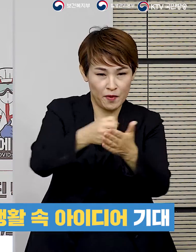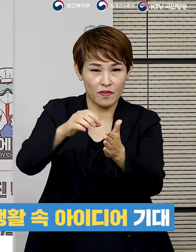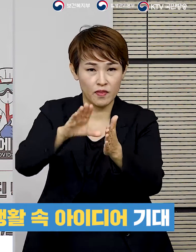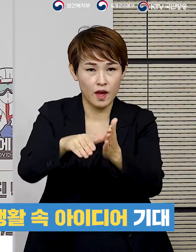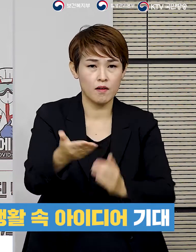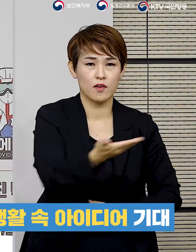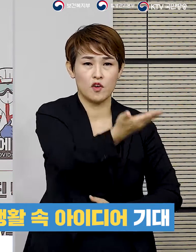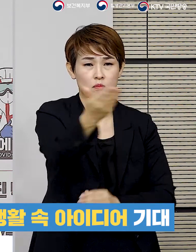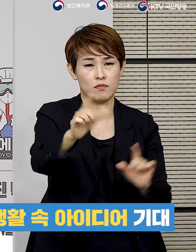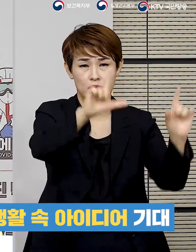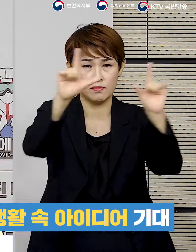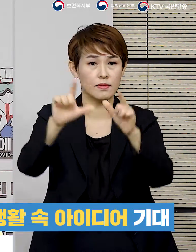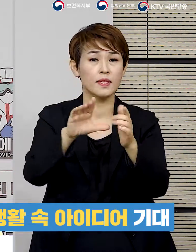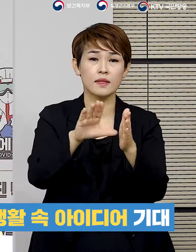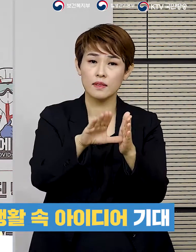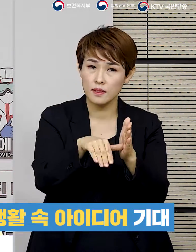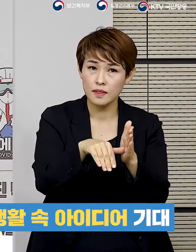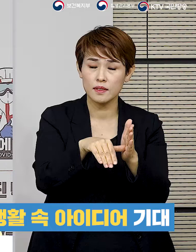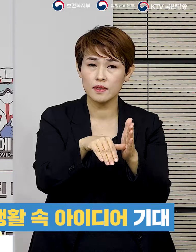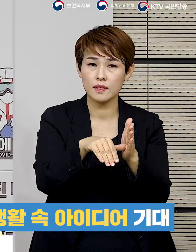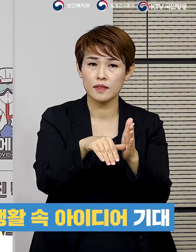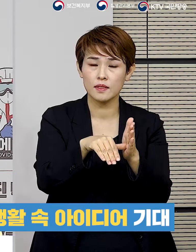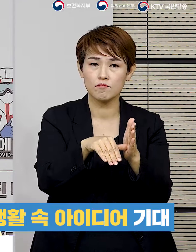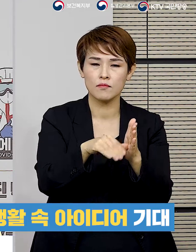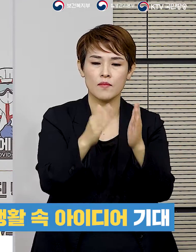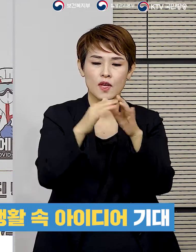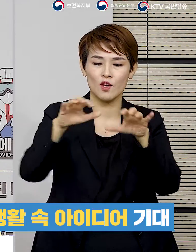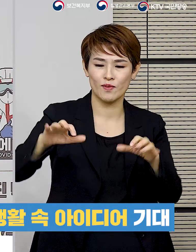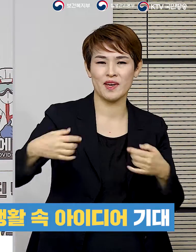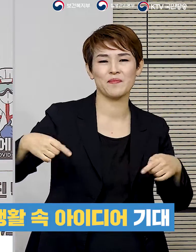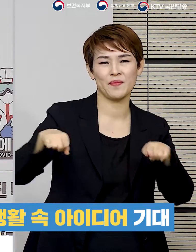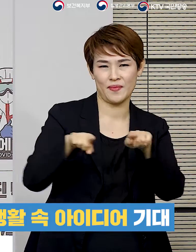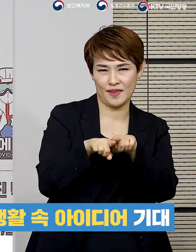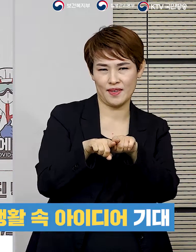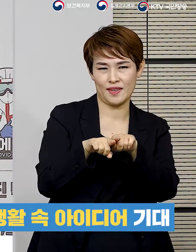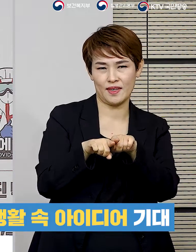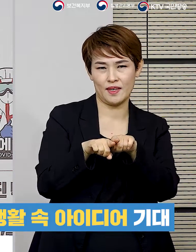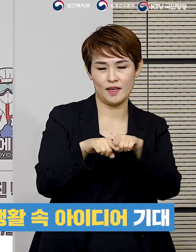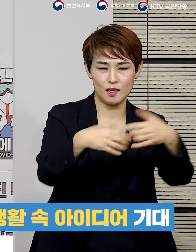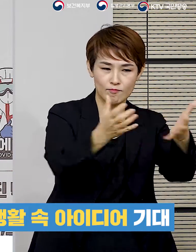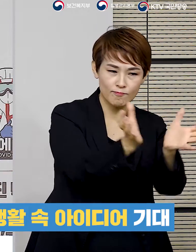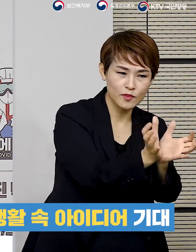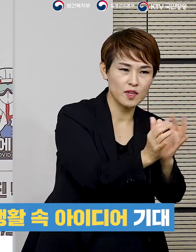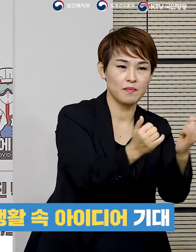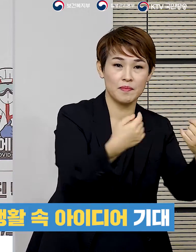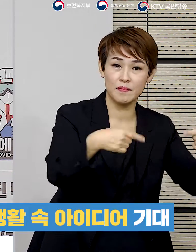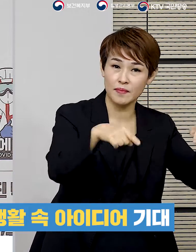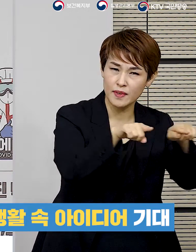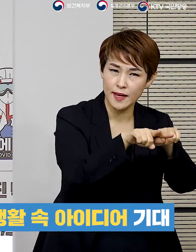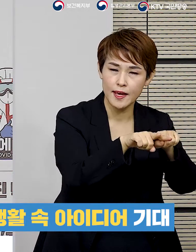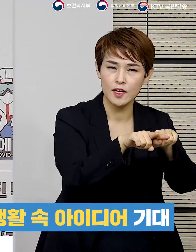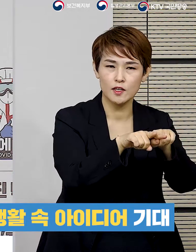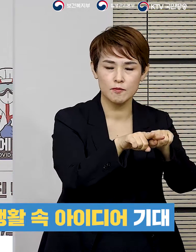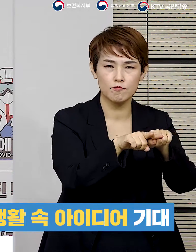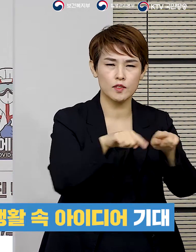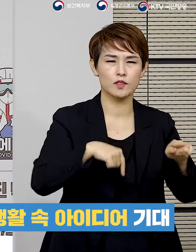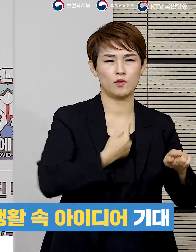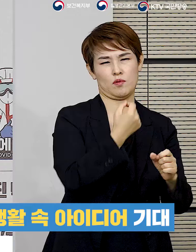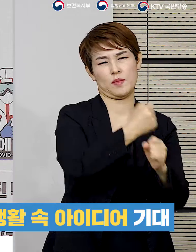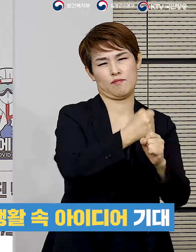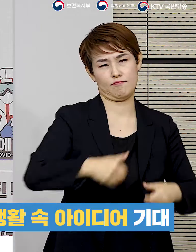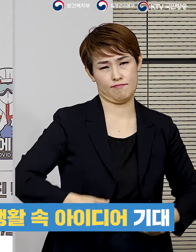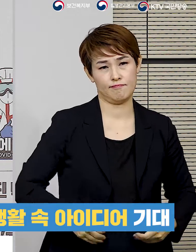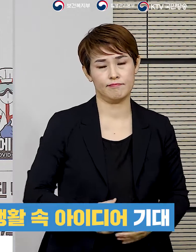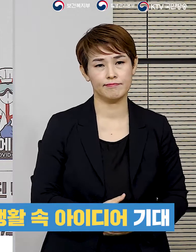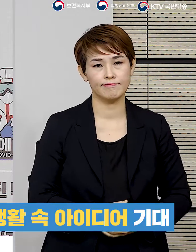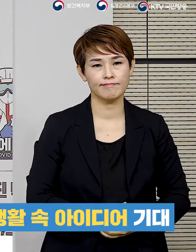된다 하더라도 각자의 생활 영역에서 그 이웃들과 함께 또 공동체의 구성원들과 함께